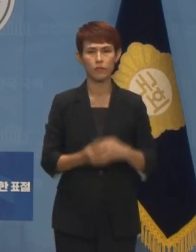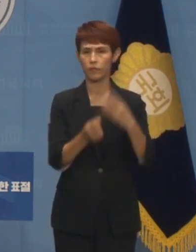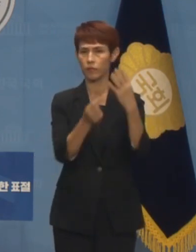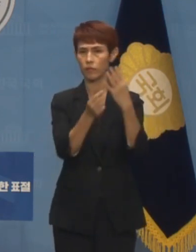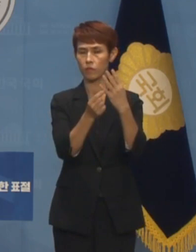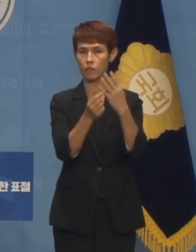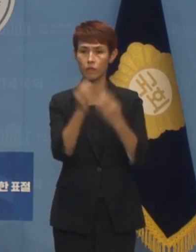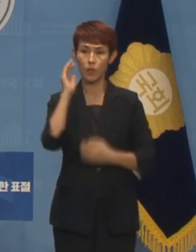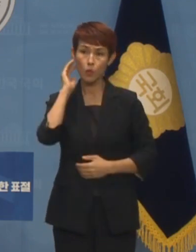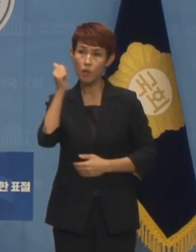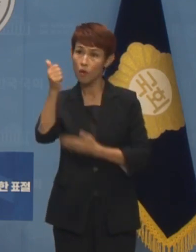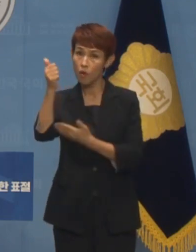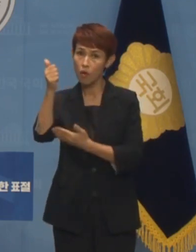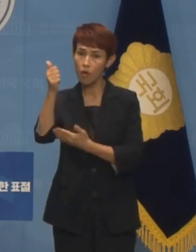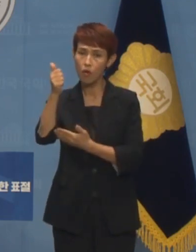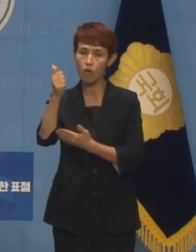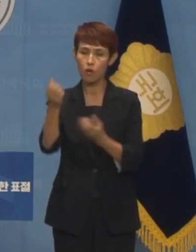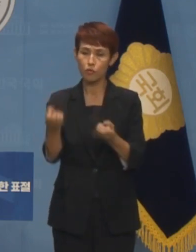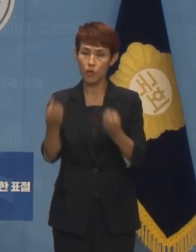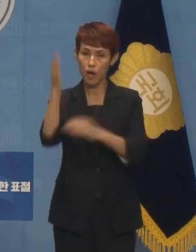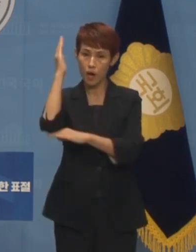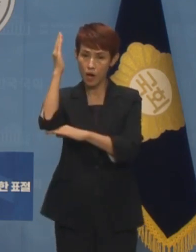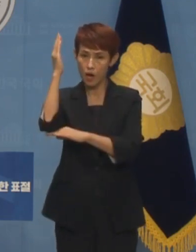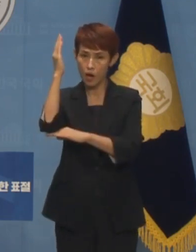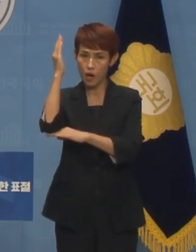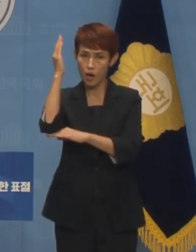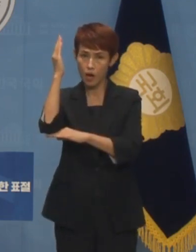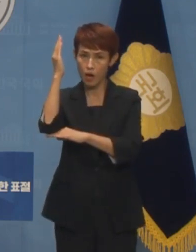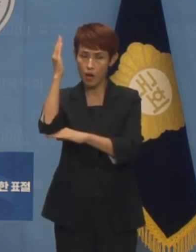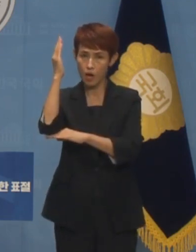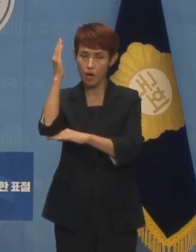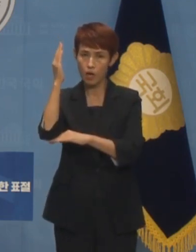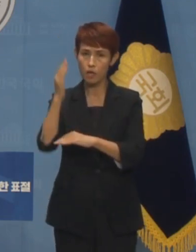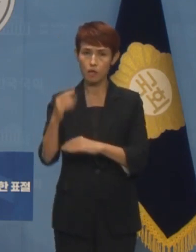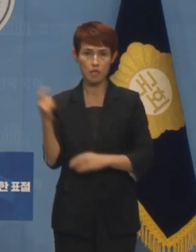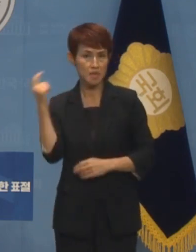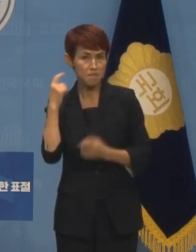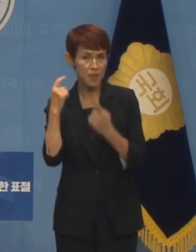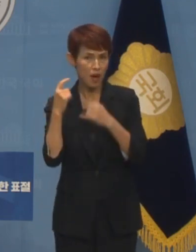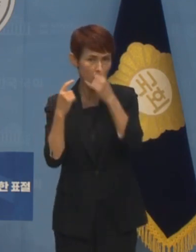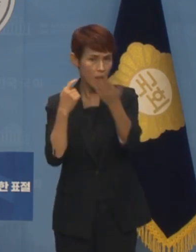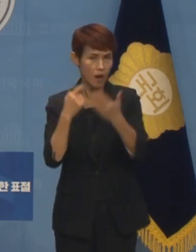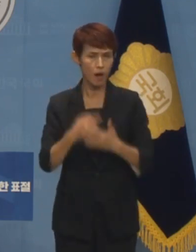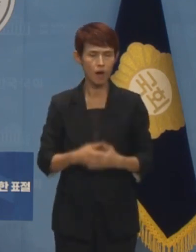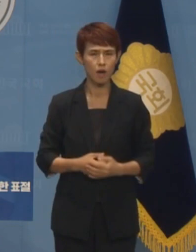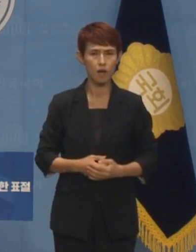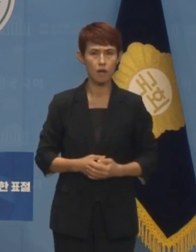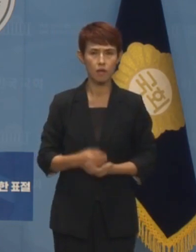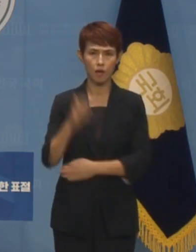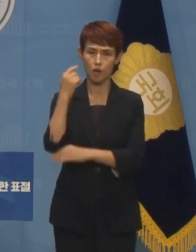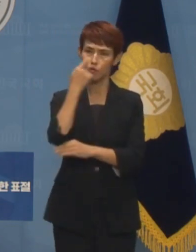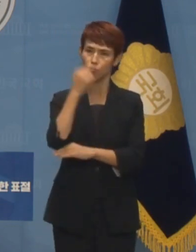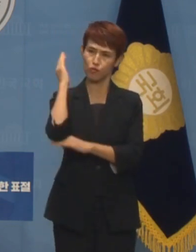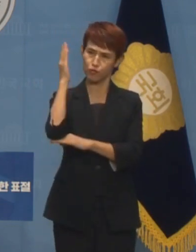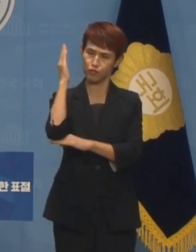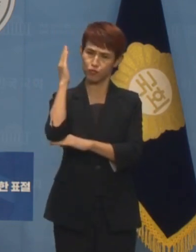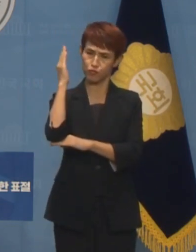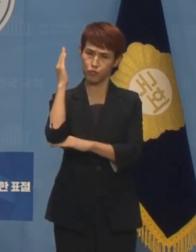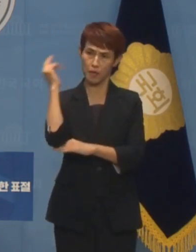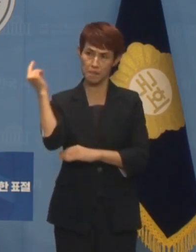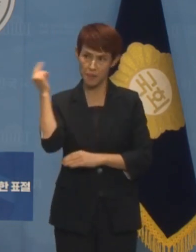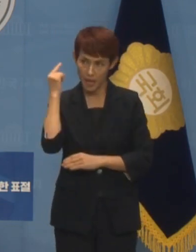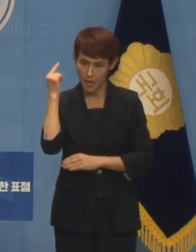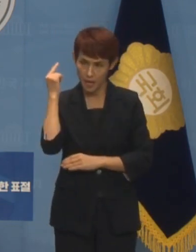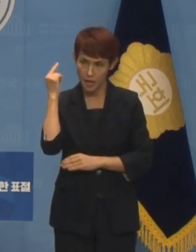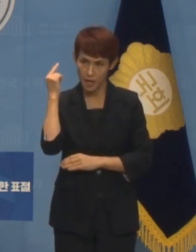넷째, 대통령의 경축사 구술 하신 적이 있습니까? 그리고 그 구술을 청취한 뒤